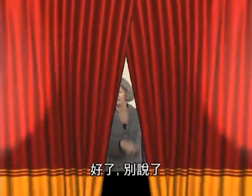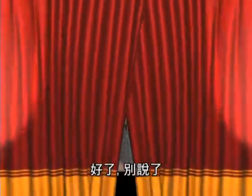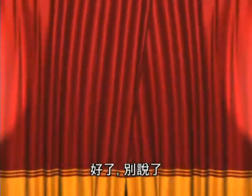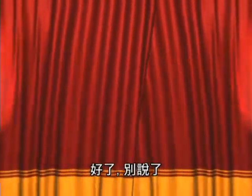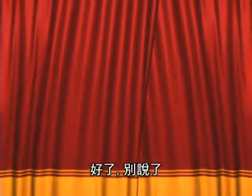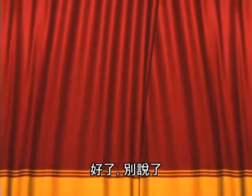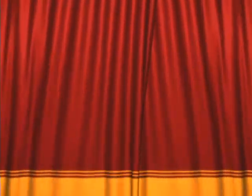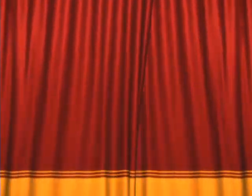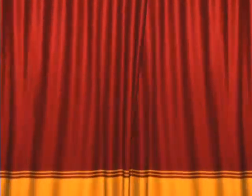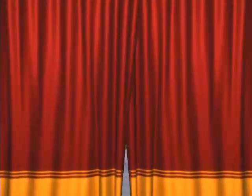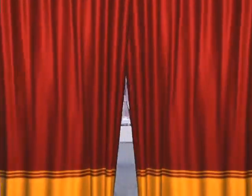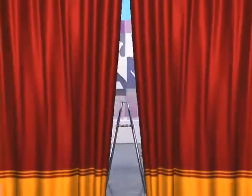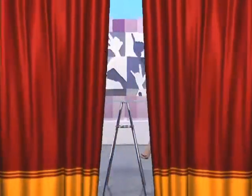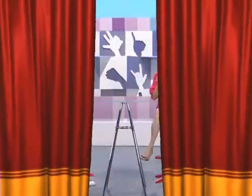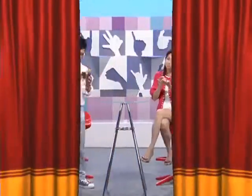了。